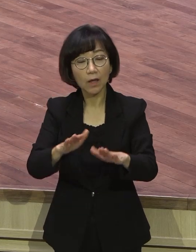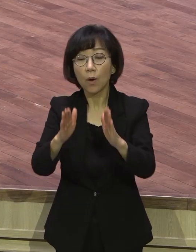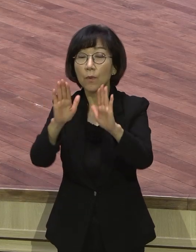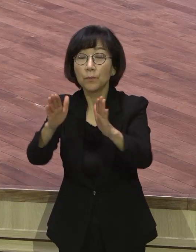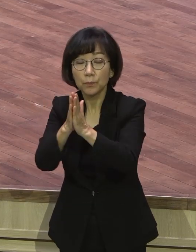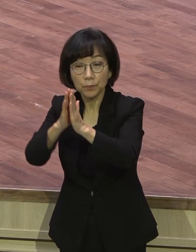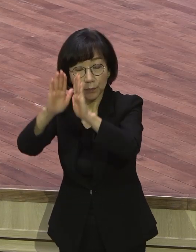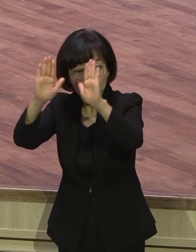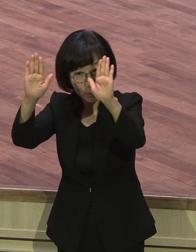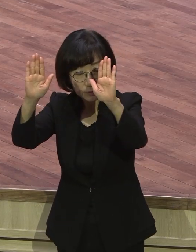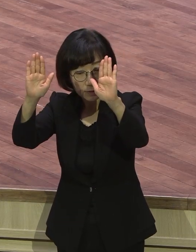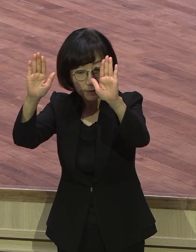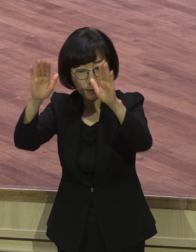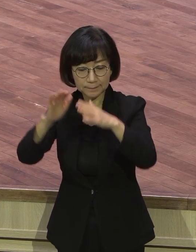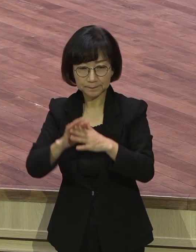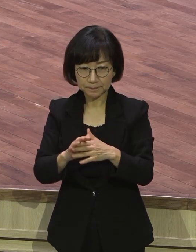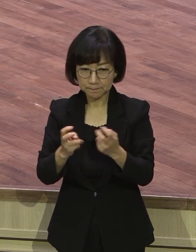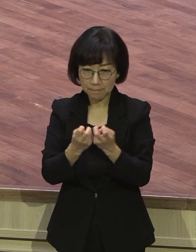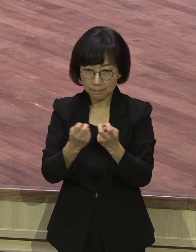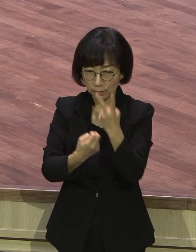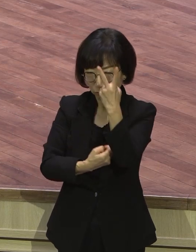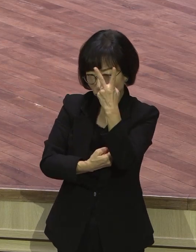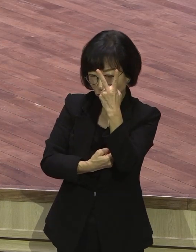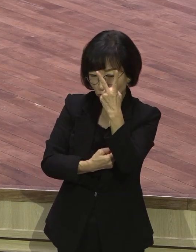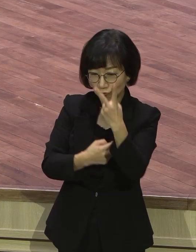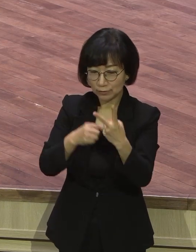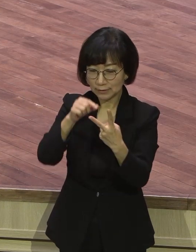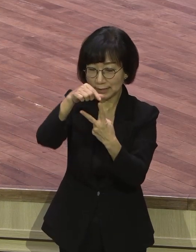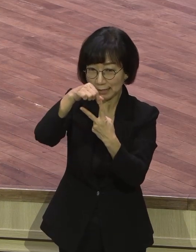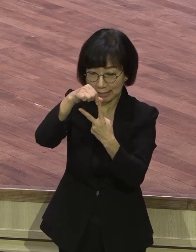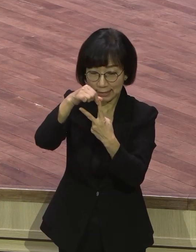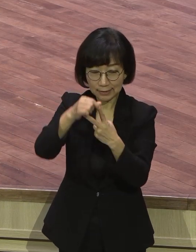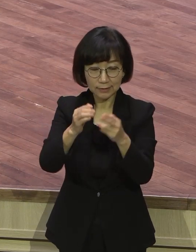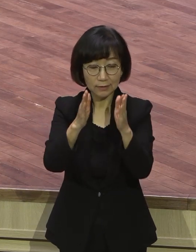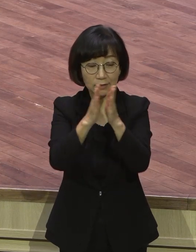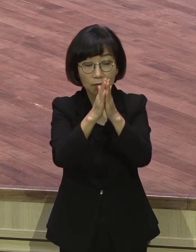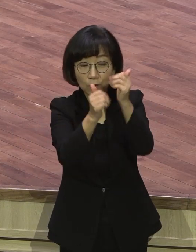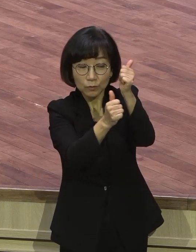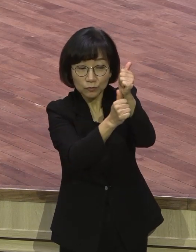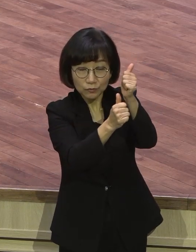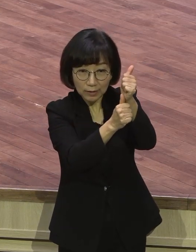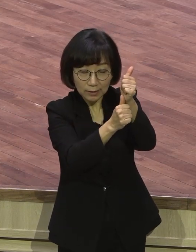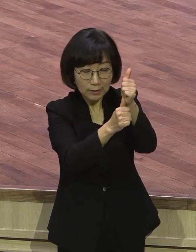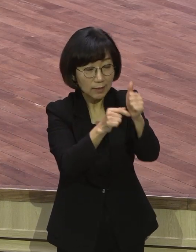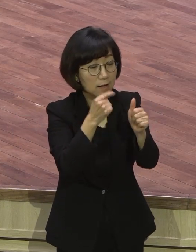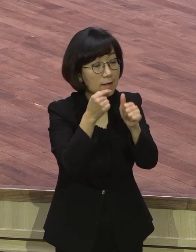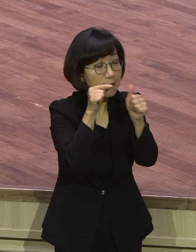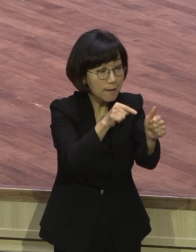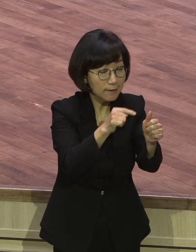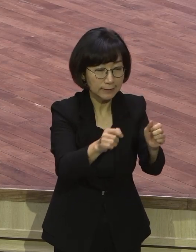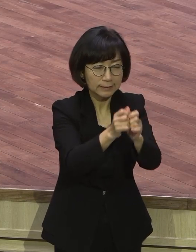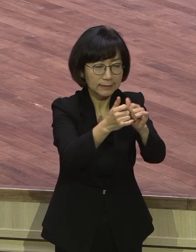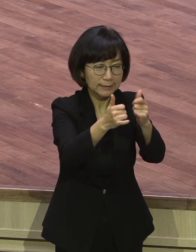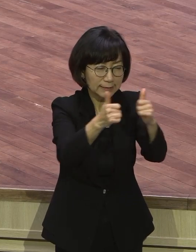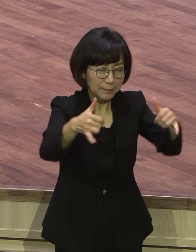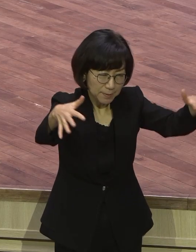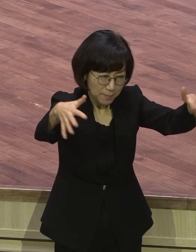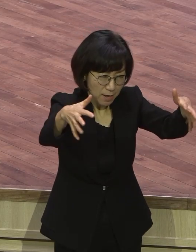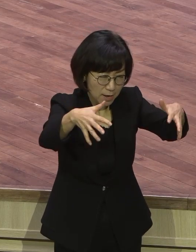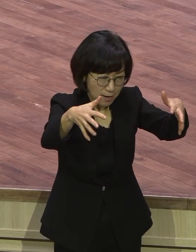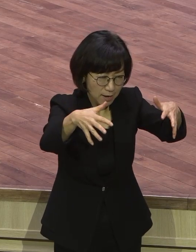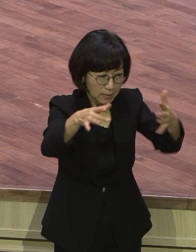모세는 두 가지 조치를 취합니다. 하나는 요소하로 하여금 사람들을 모집해서 아멜렉과